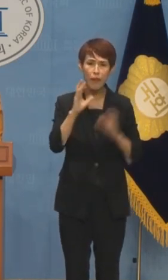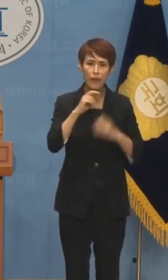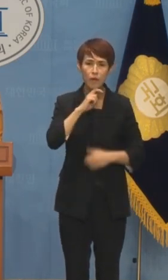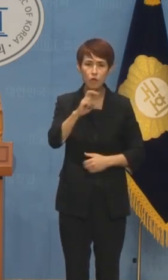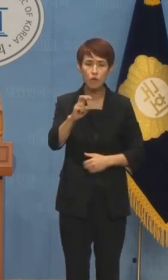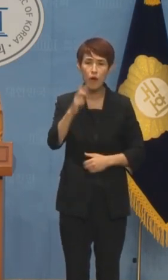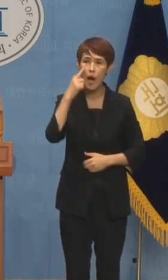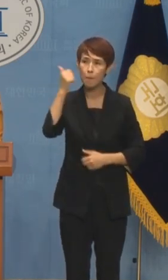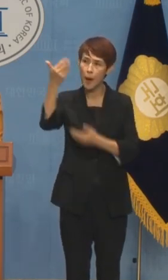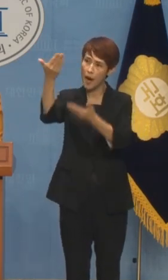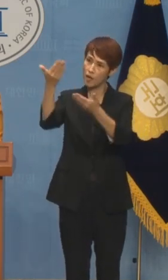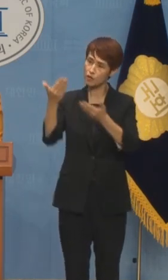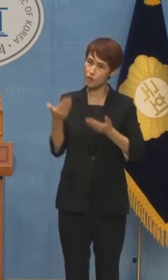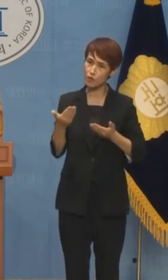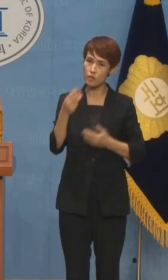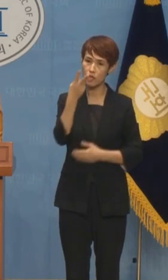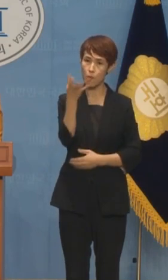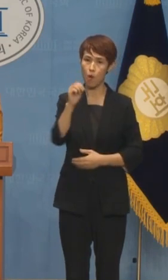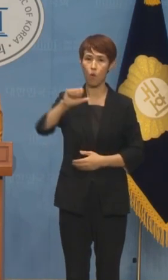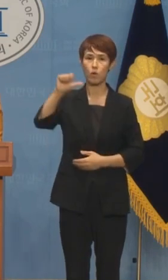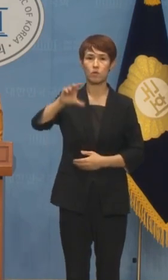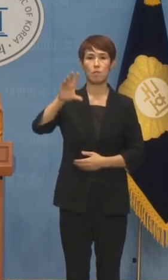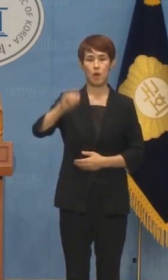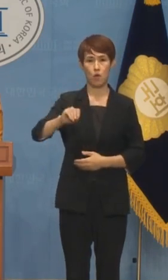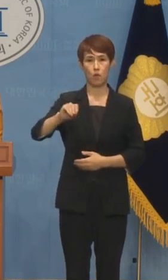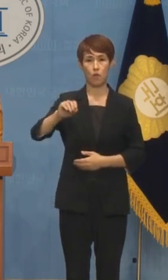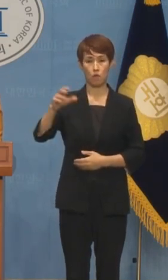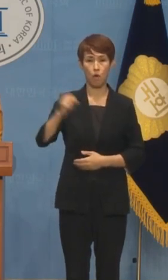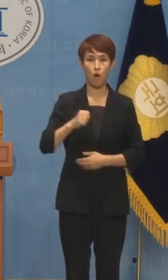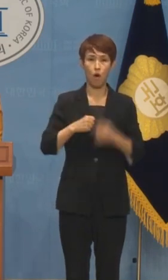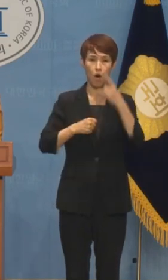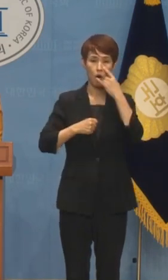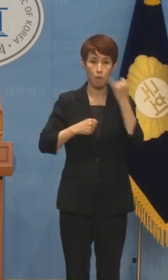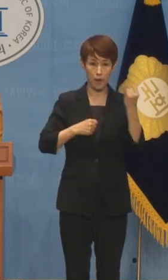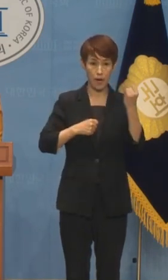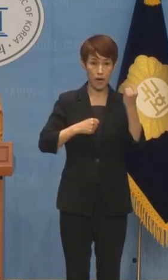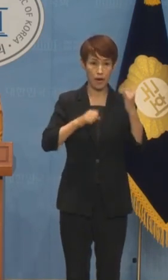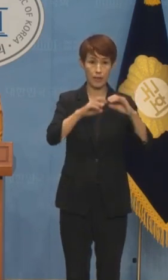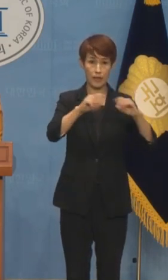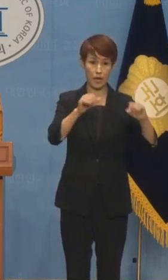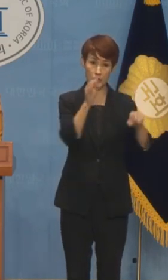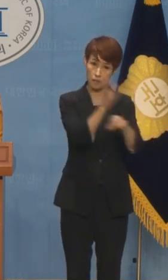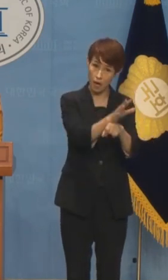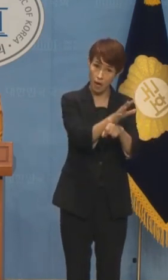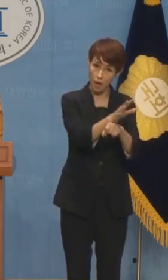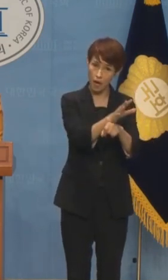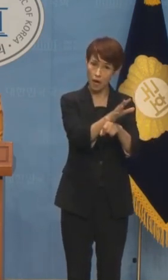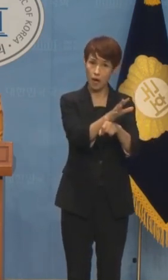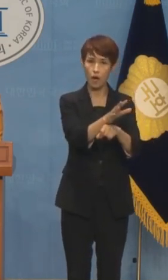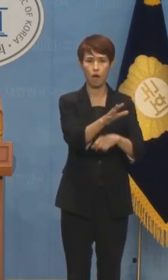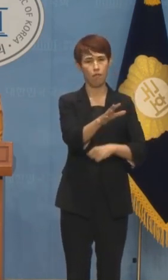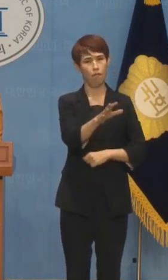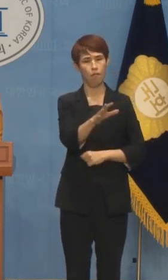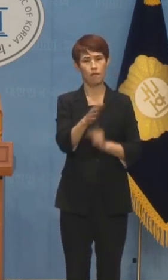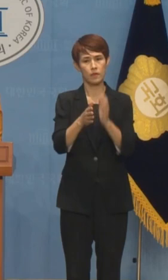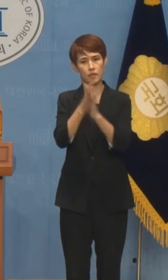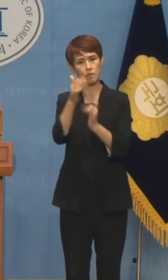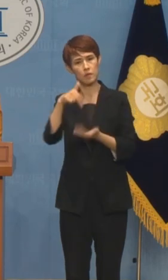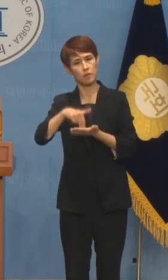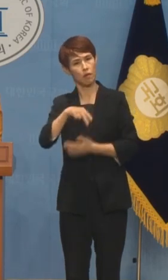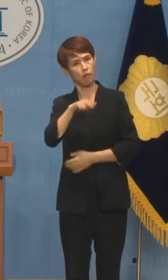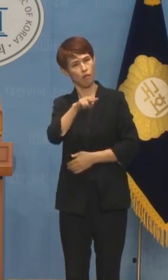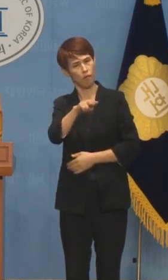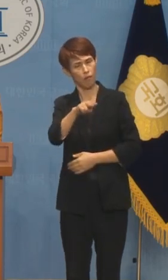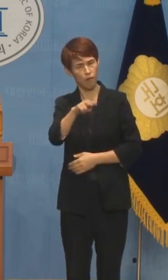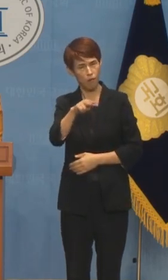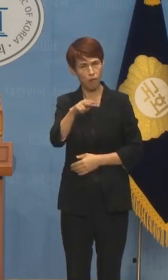아버지가 증여해준 3억 5천만 원으로 엄마의 땅을 매입하는 것은 평범한 시민들에게는